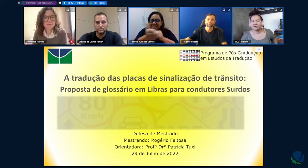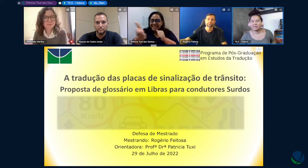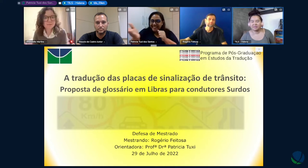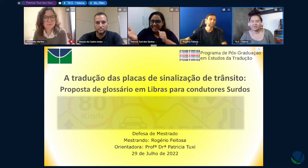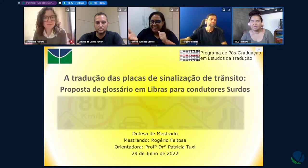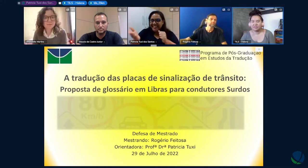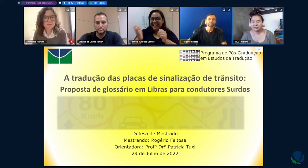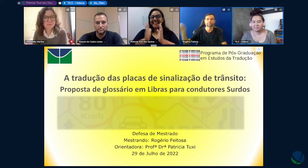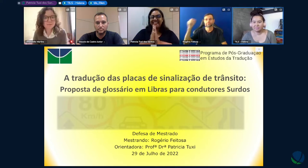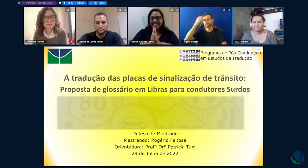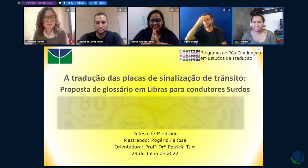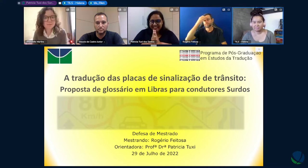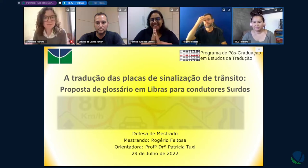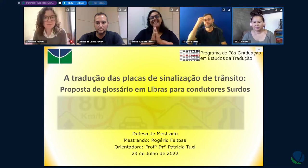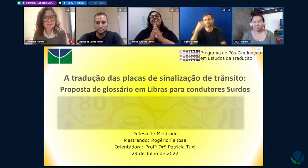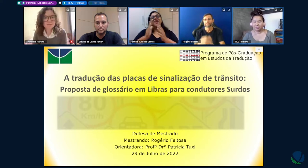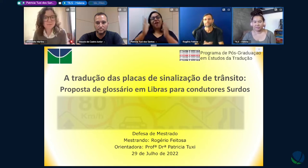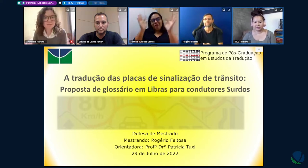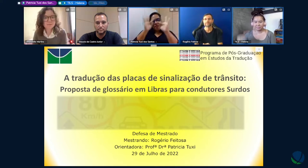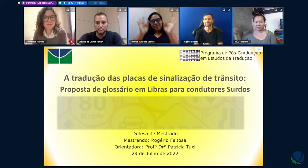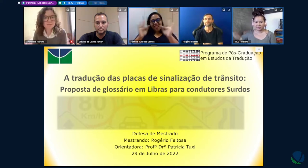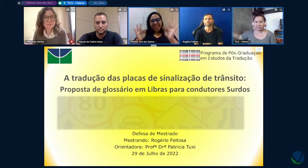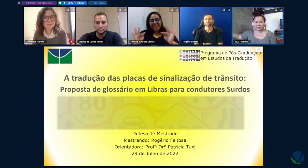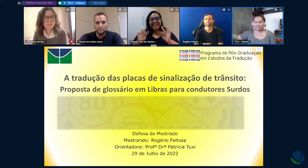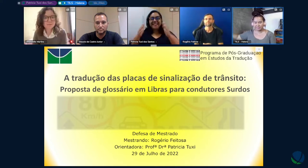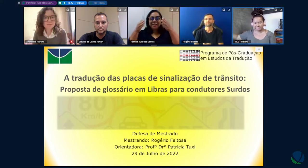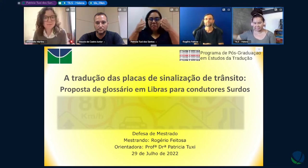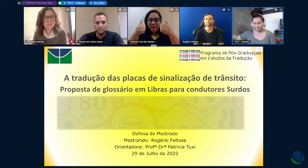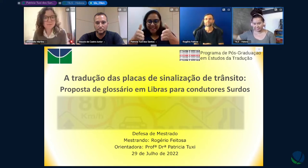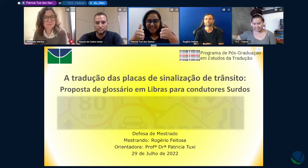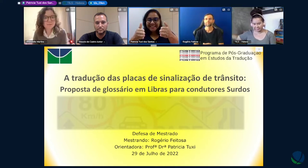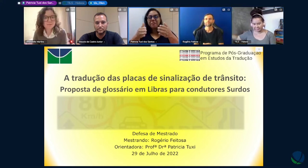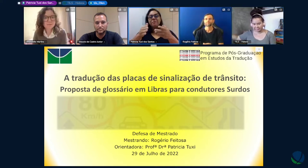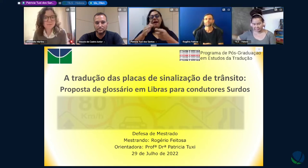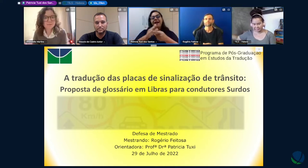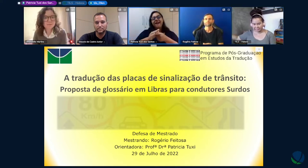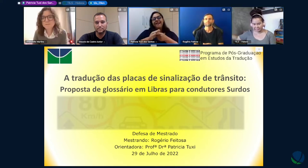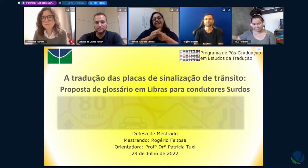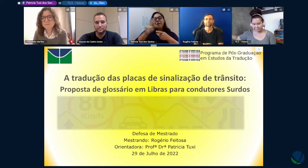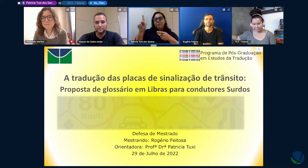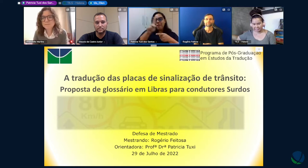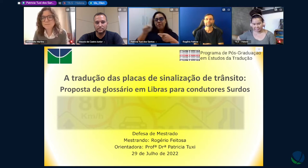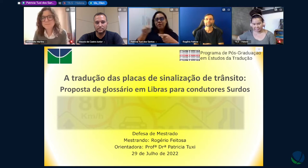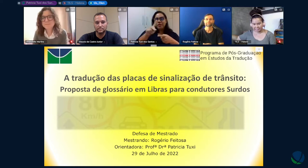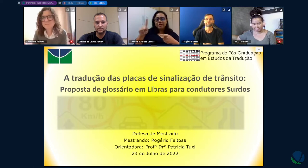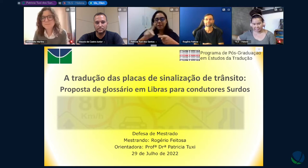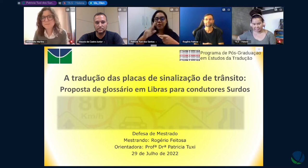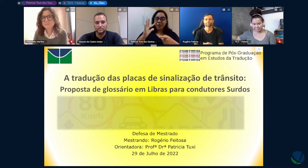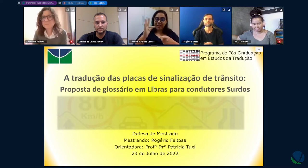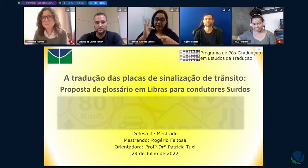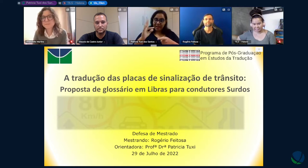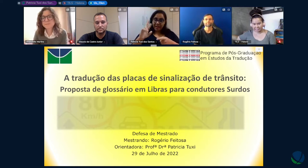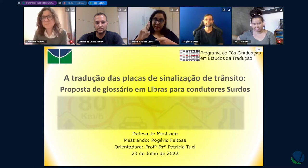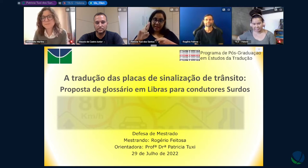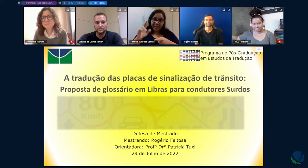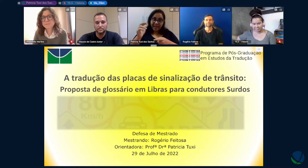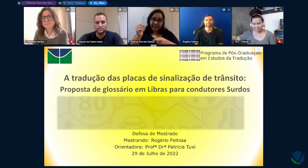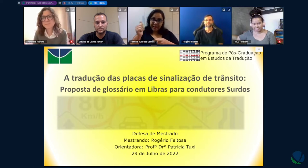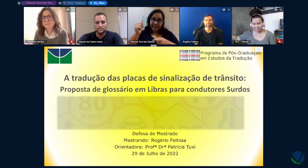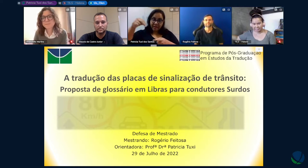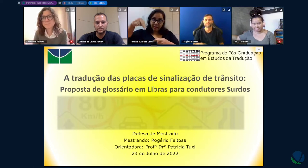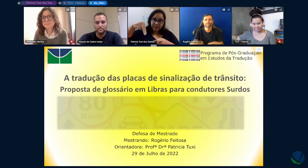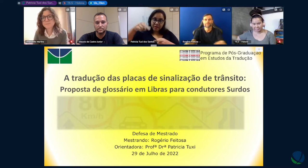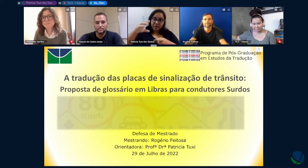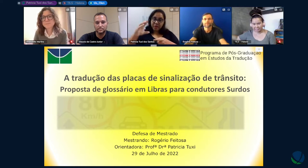Primeiramente, Boa gostaria tarde a de. todos. Pode ir, Emma. Estou muito feliz com a participação de todos aqui,